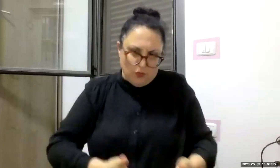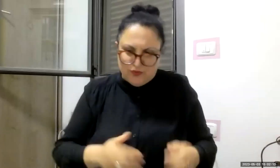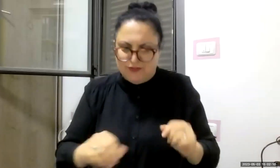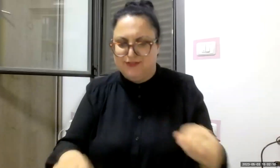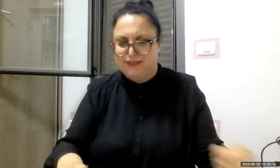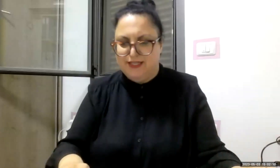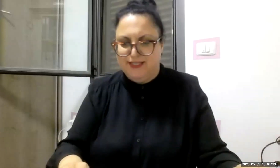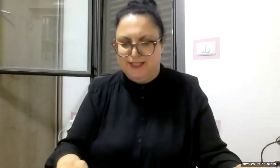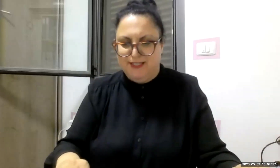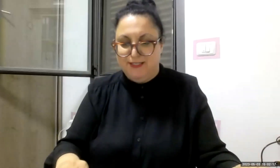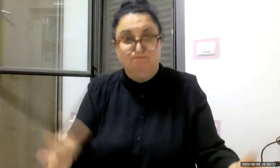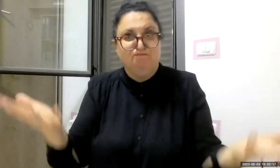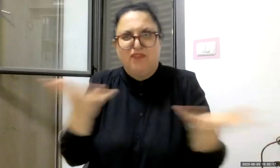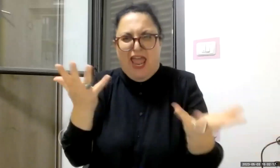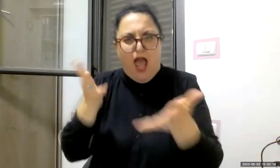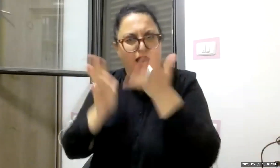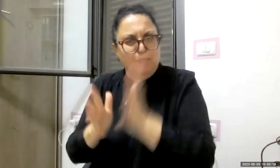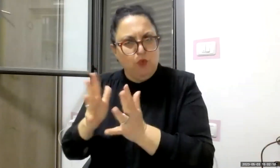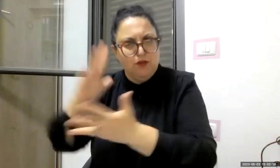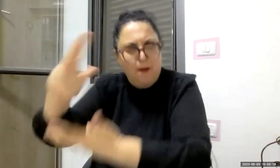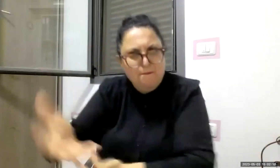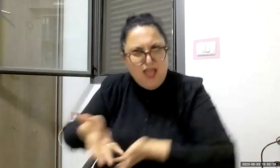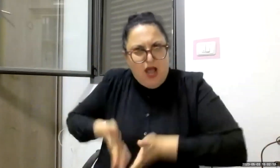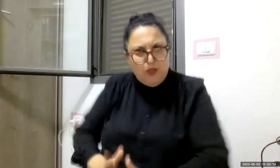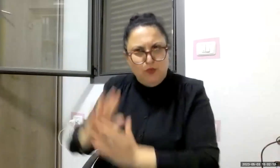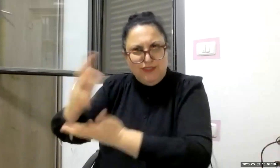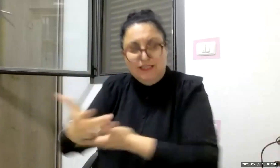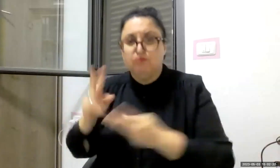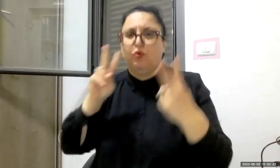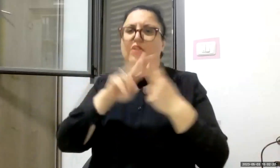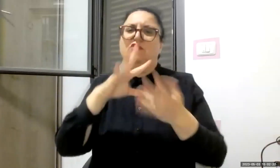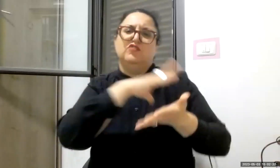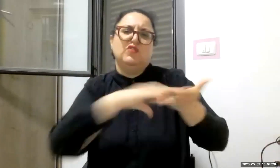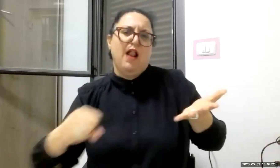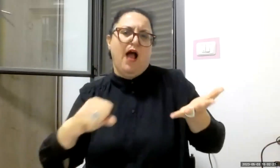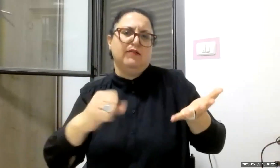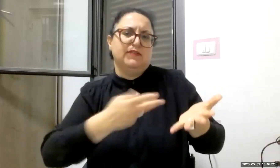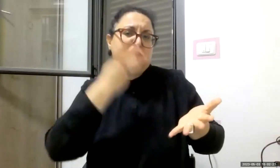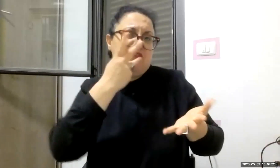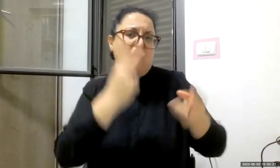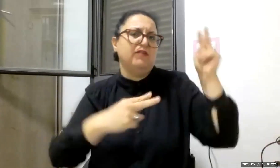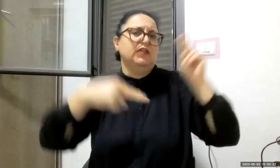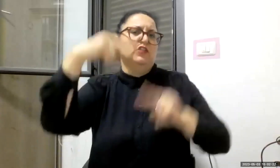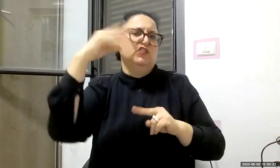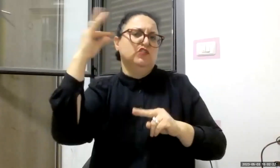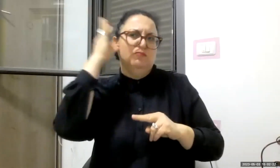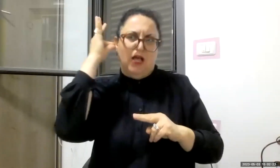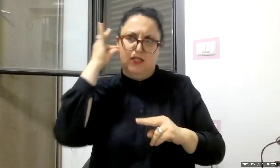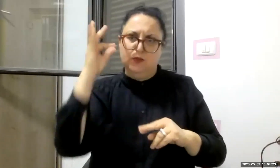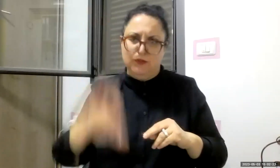לידה והרעיון. אז איך אלימות מילדותית תוך שנילת השפה